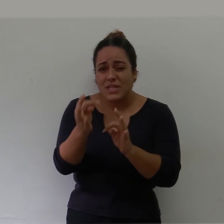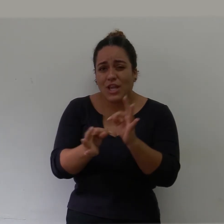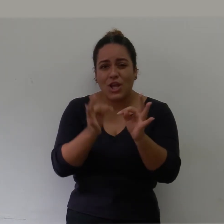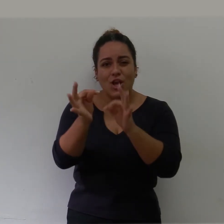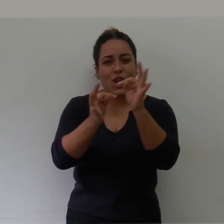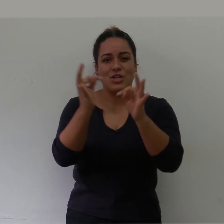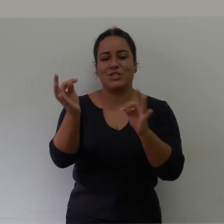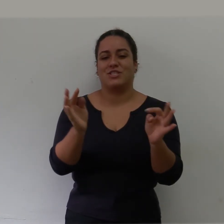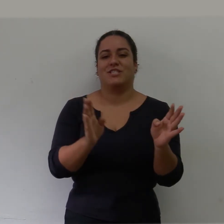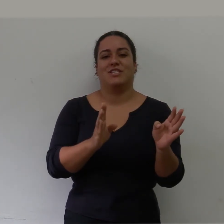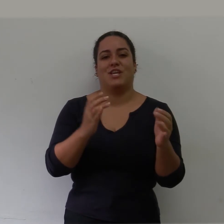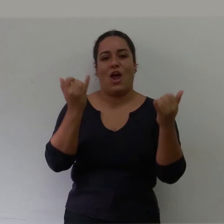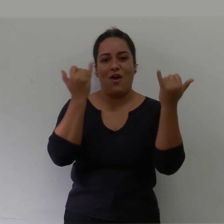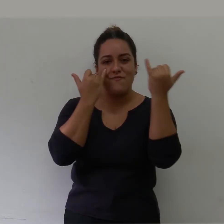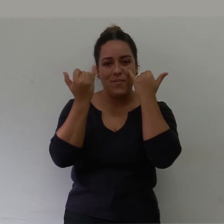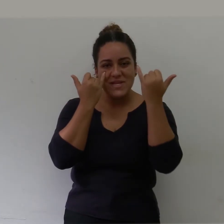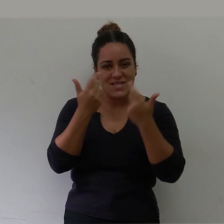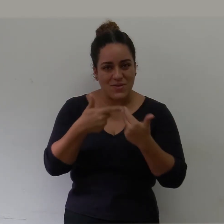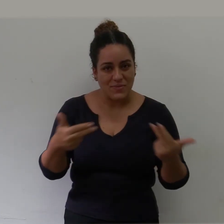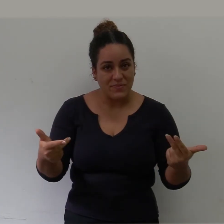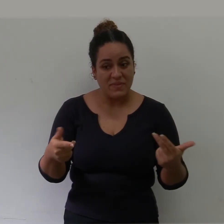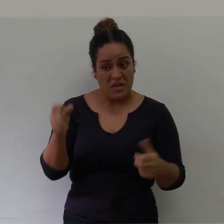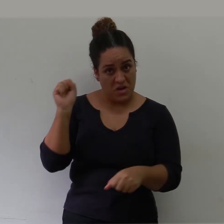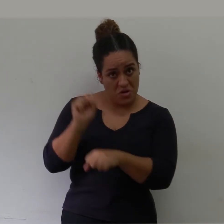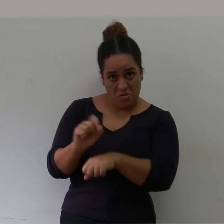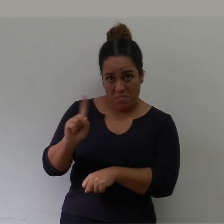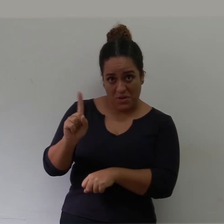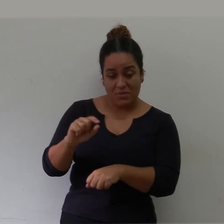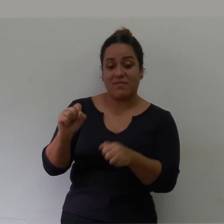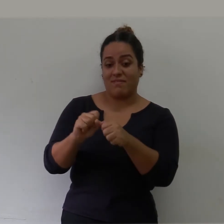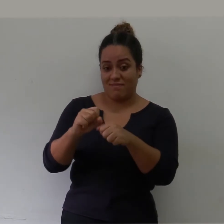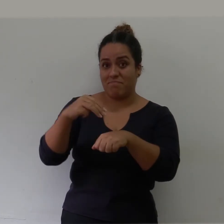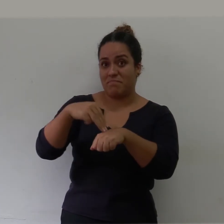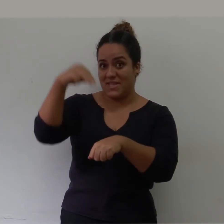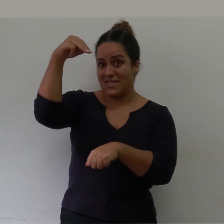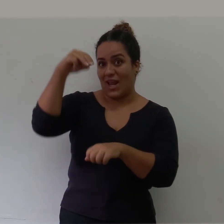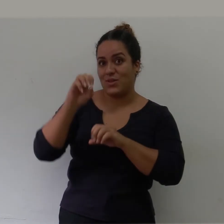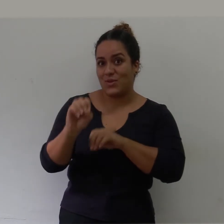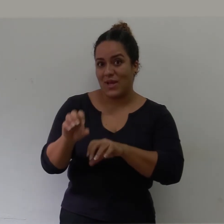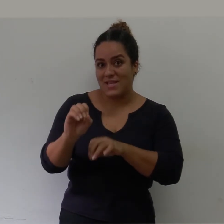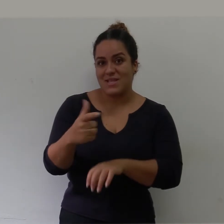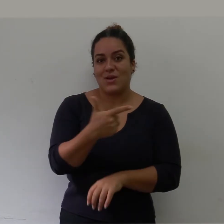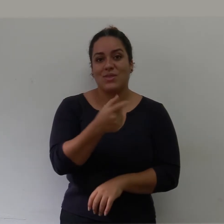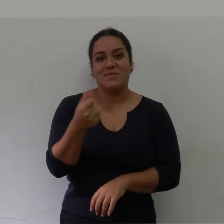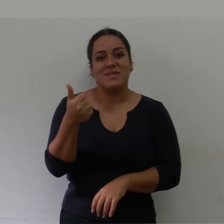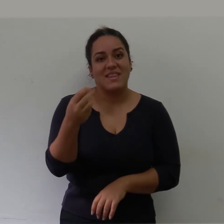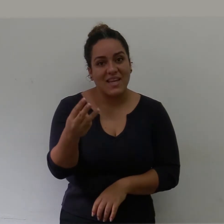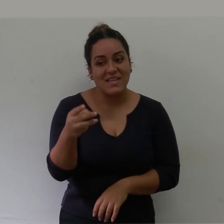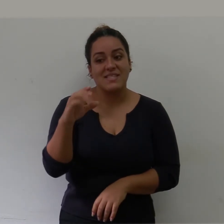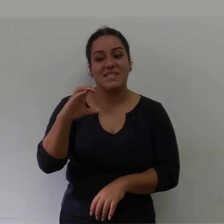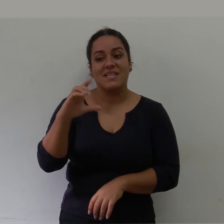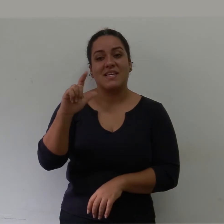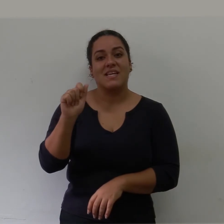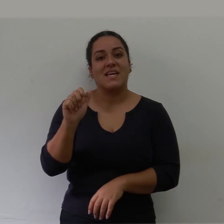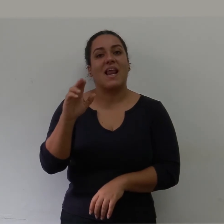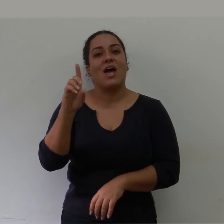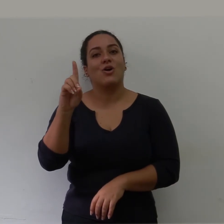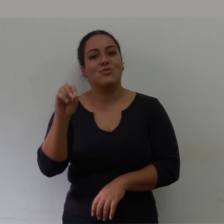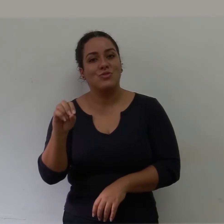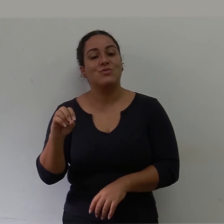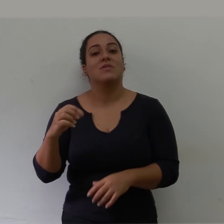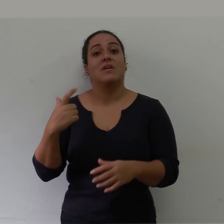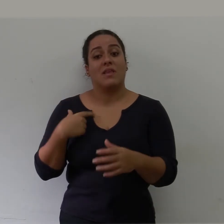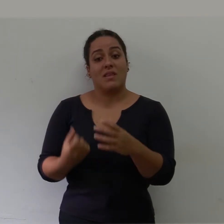informação e não parou por aí. Foi durante um mestrado em educação em 2013 que o Cláudio desenvolveu